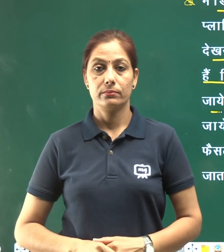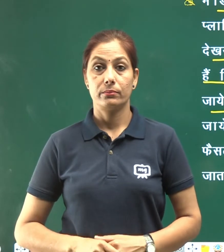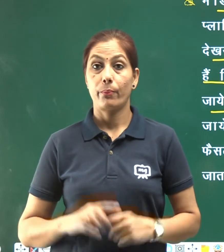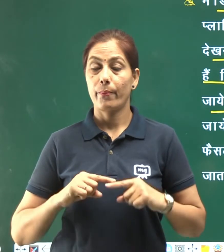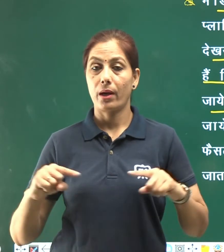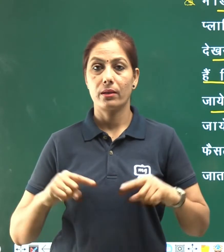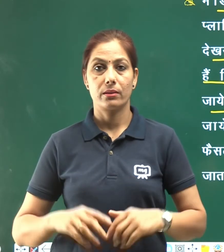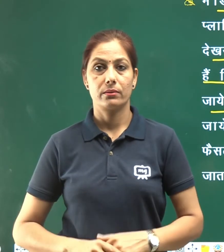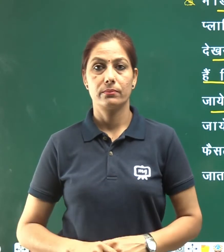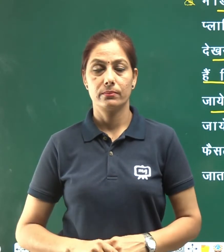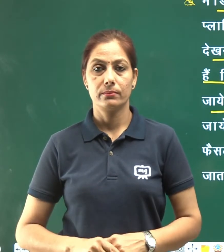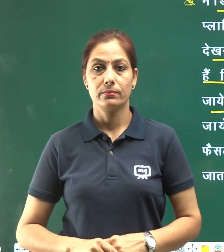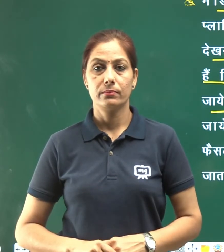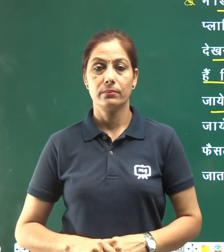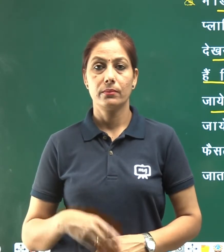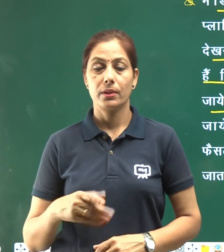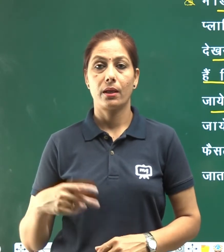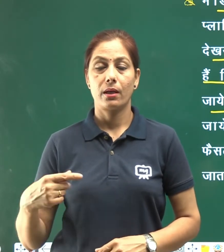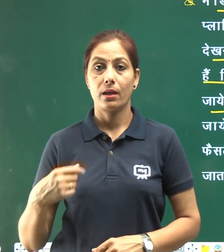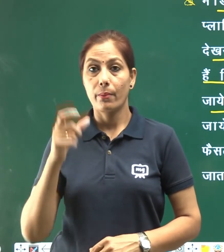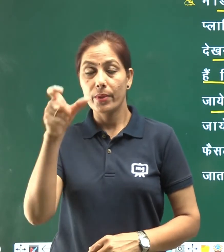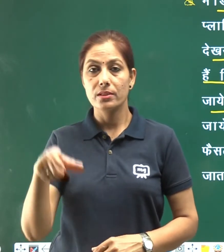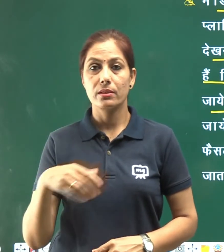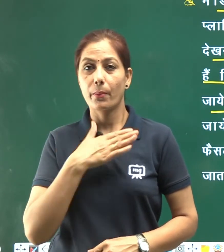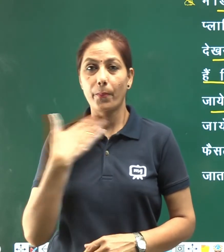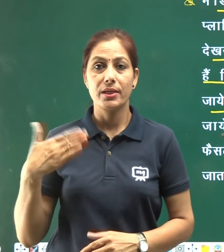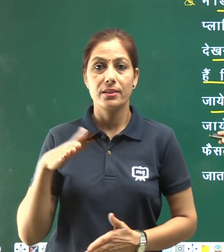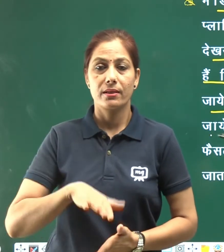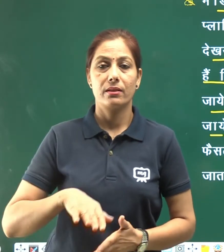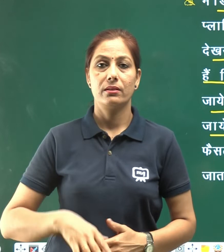मगर यह आदमी मर जाएगा।